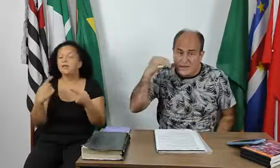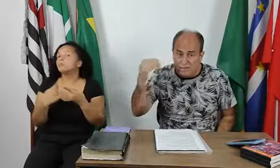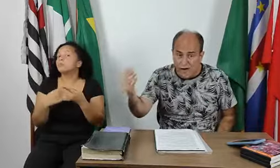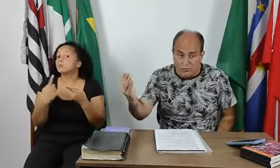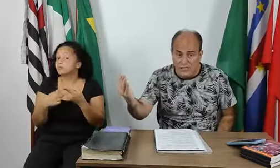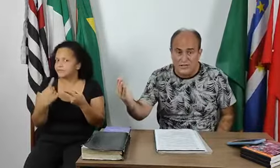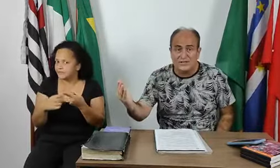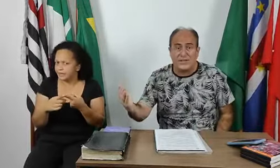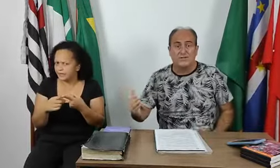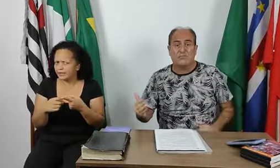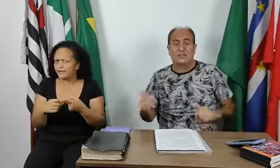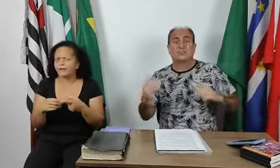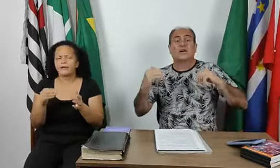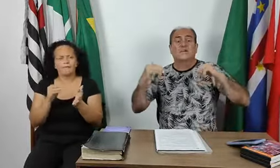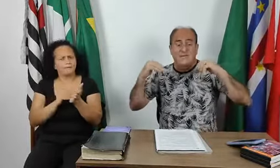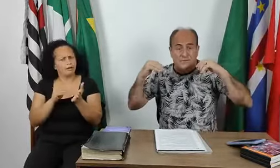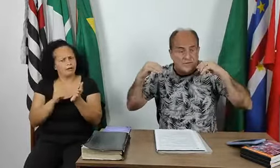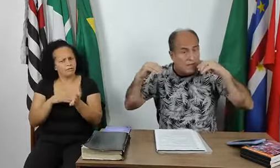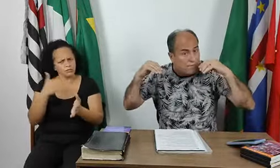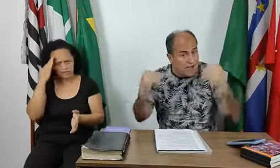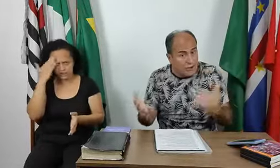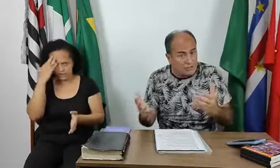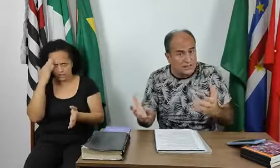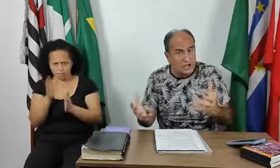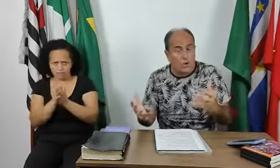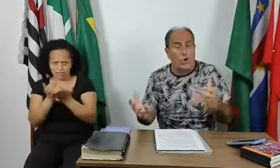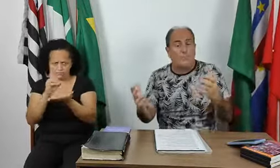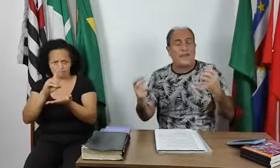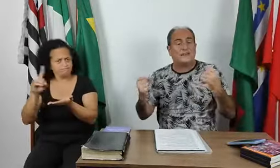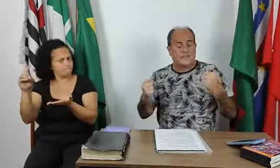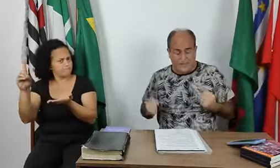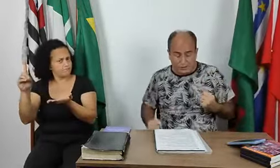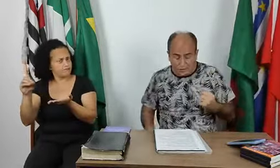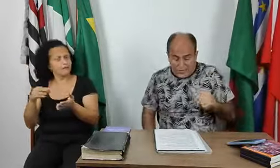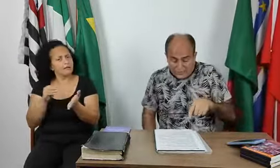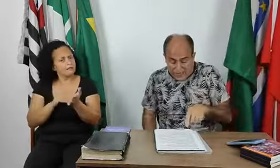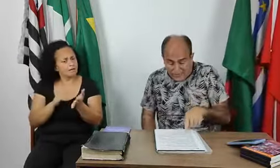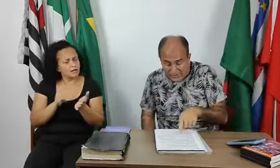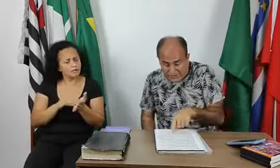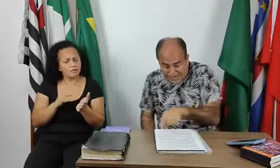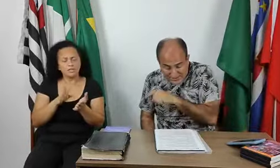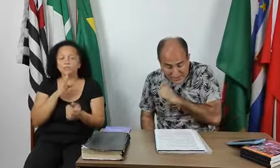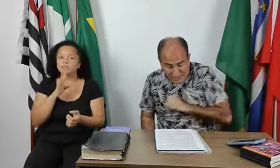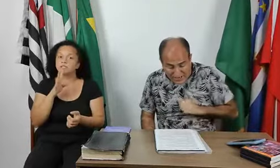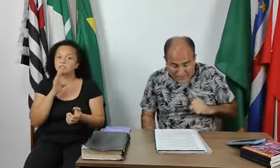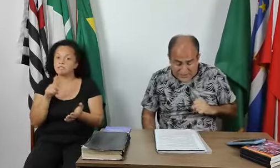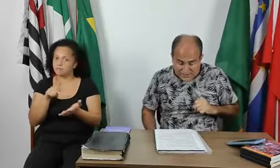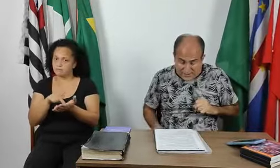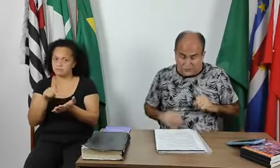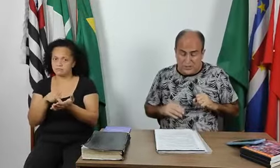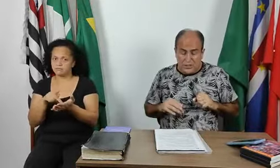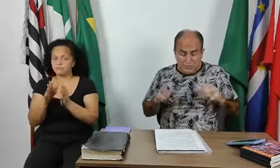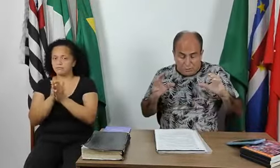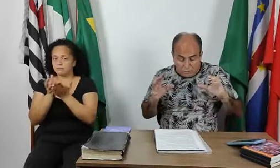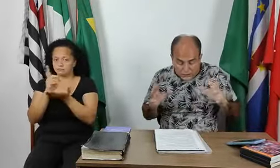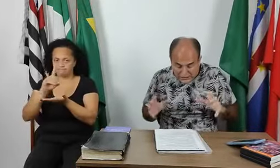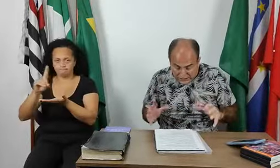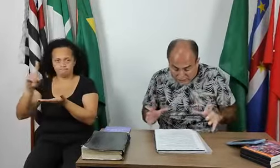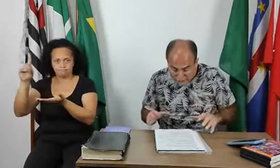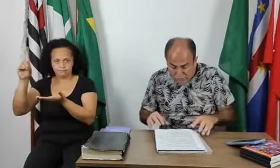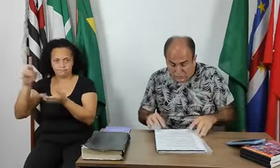devido à falta de entendimento, devido à falta de compreensão da verdade da palavra de Deus.